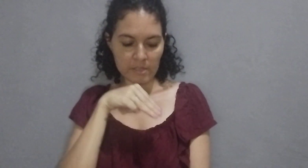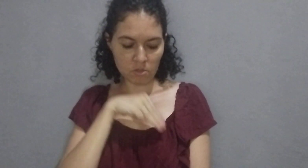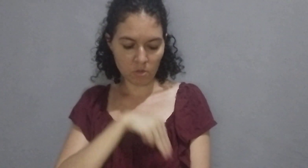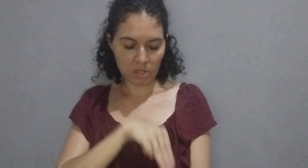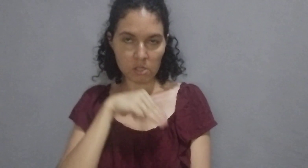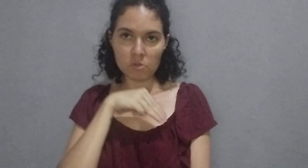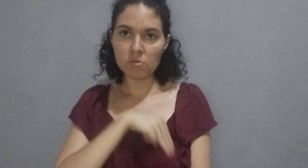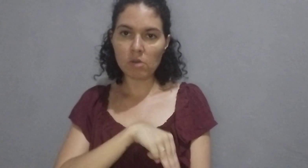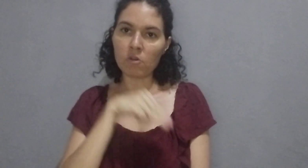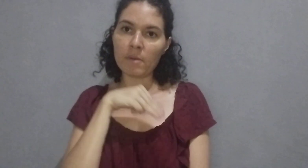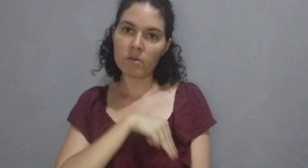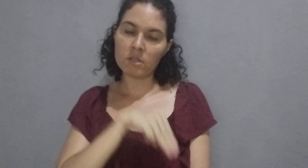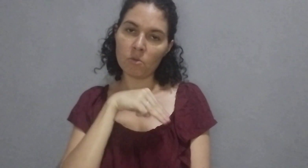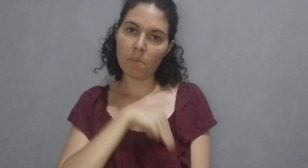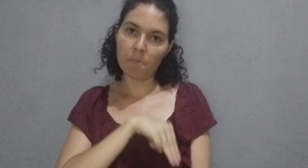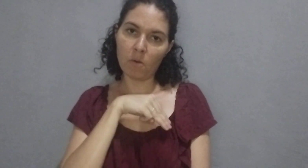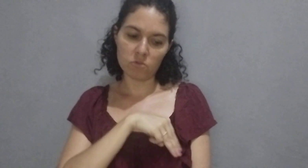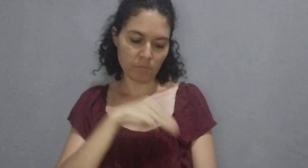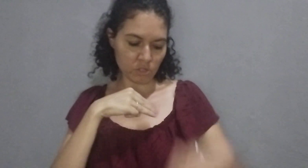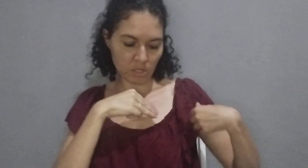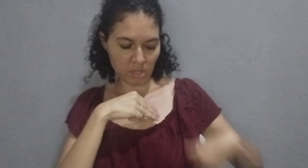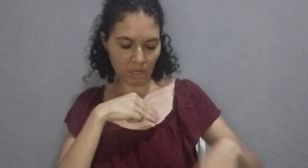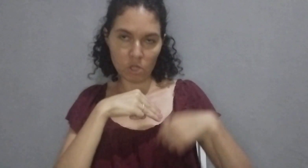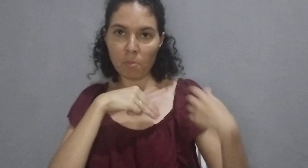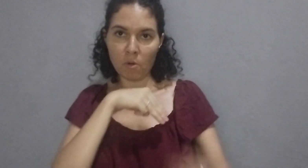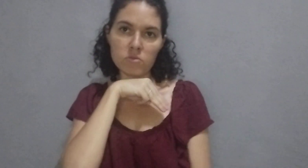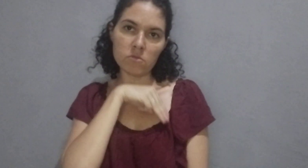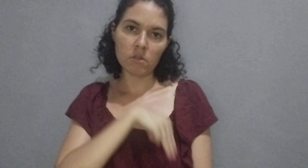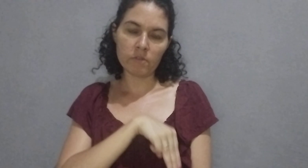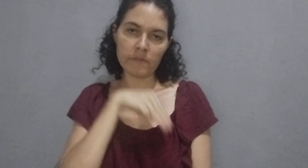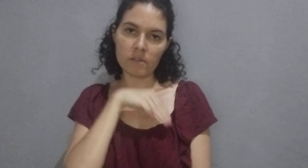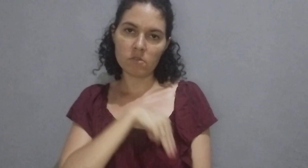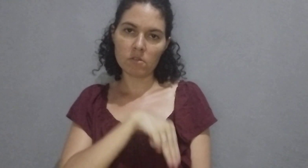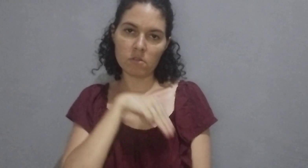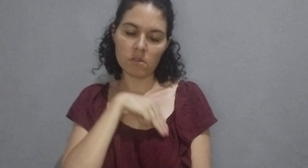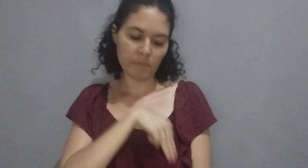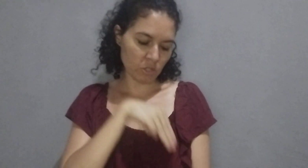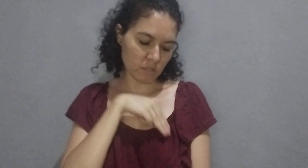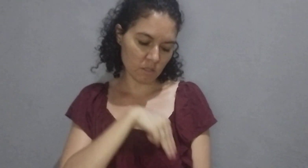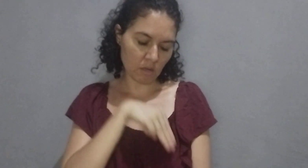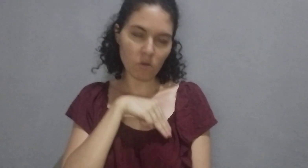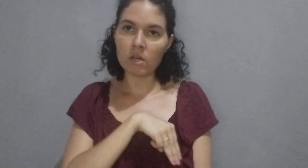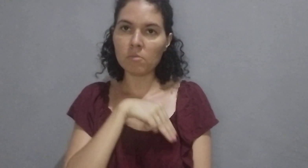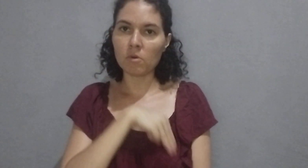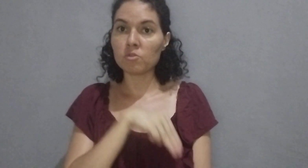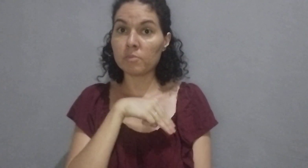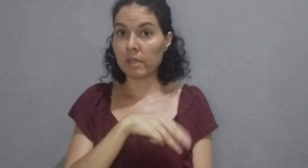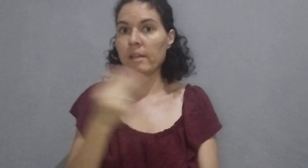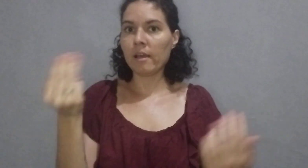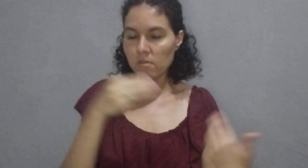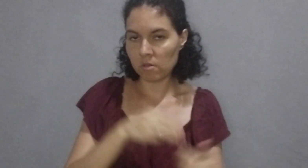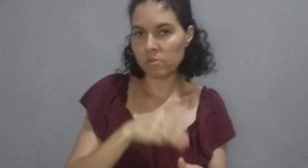estivesse colocando alguma coisa num bolso. Imagina que tem aqui um bolso e você vai imaginar que você está colocando um bolso. Por quê, né? Coletor